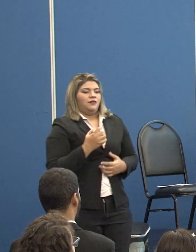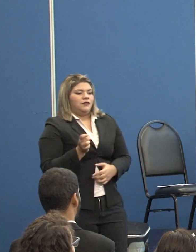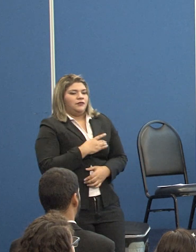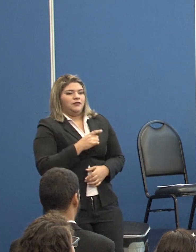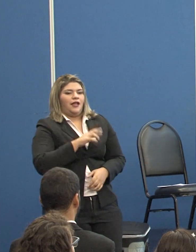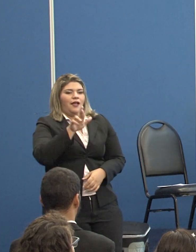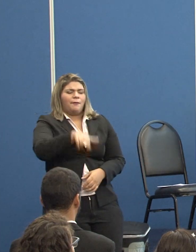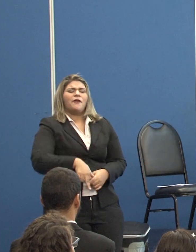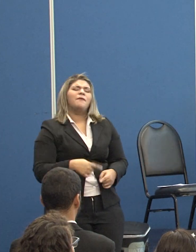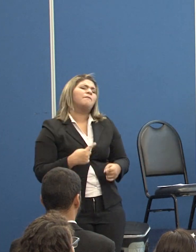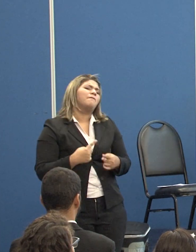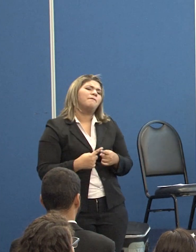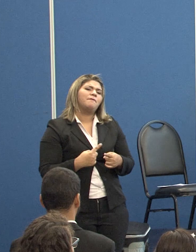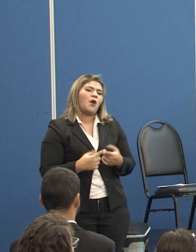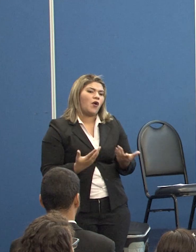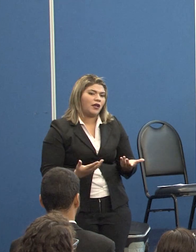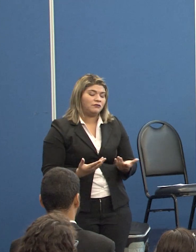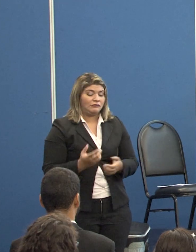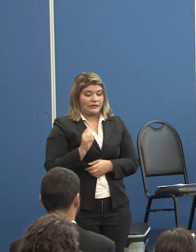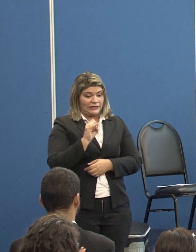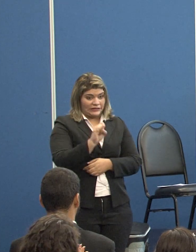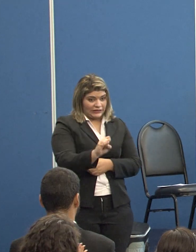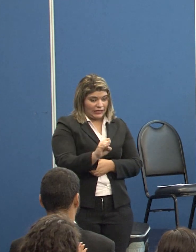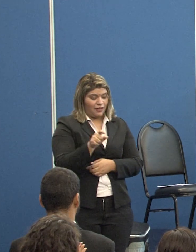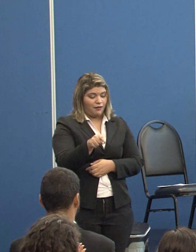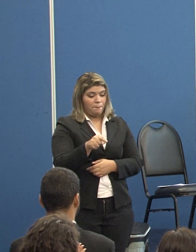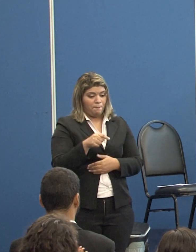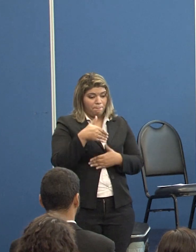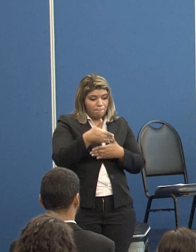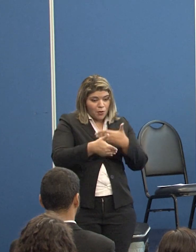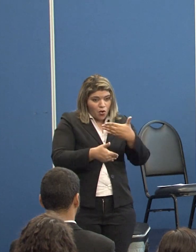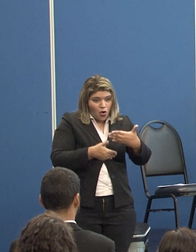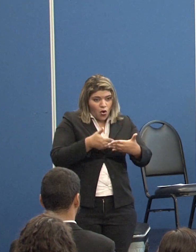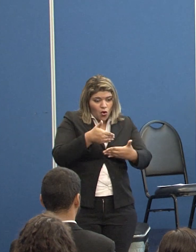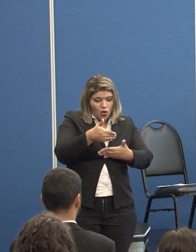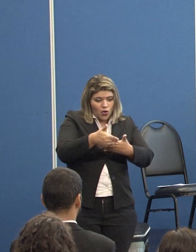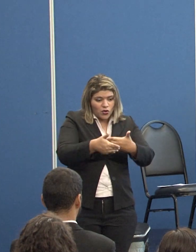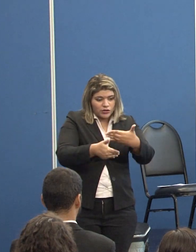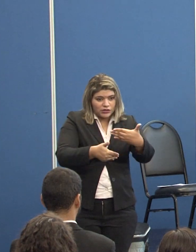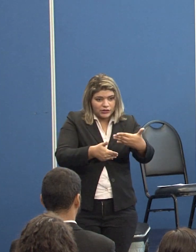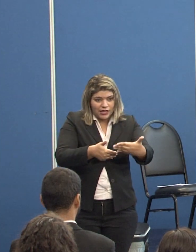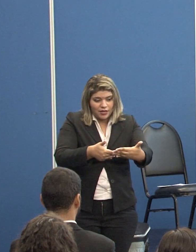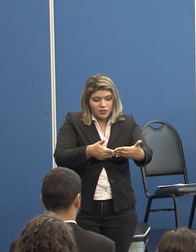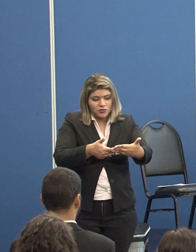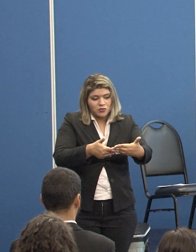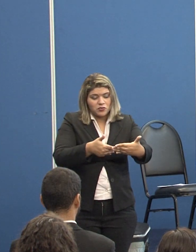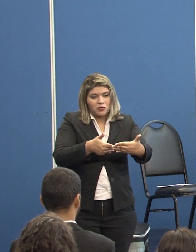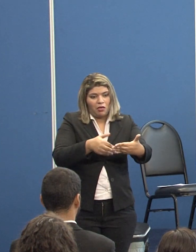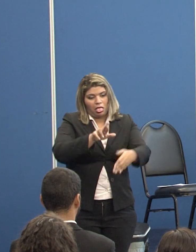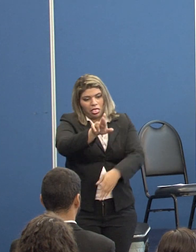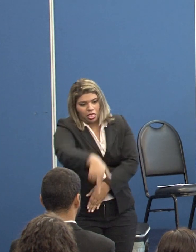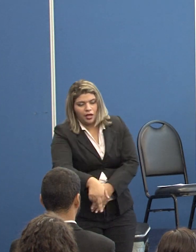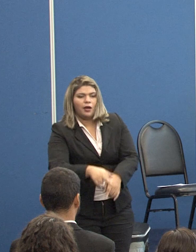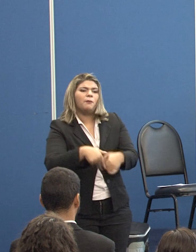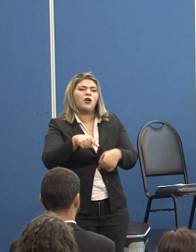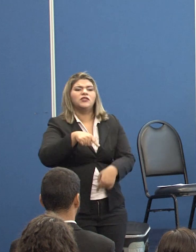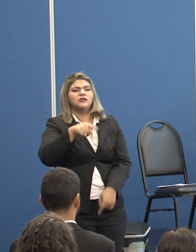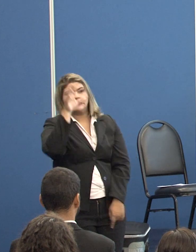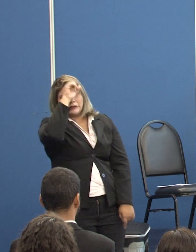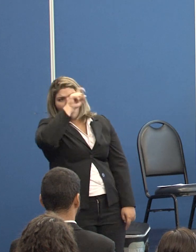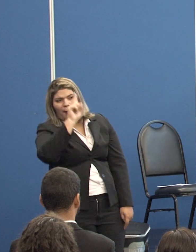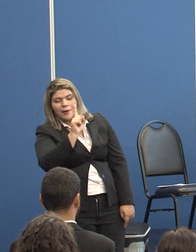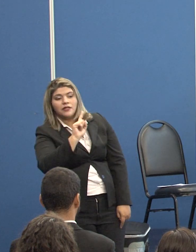quê? Será que esse processo, a evasão desse processo, é por conta da aprendizagem ou é por conta da